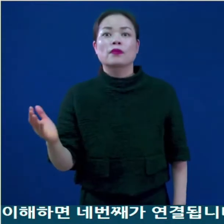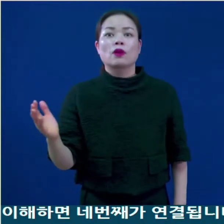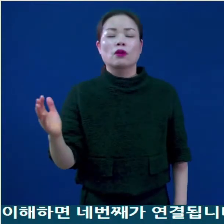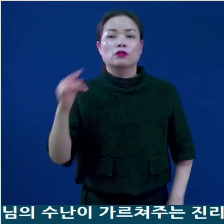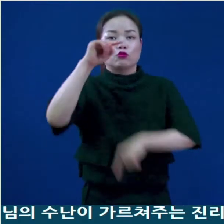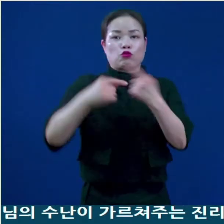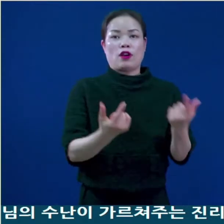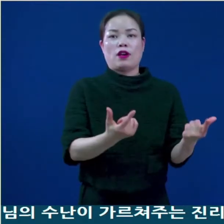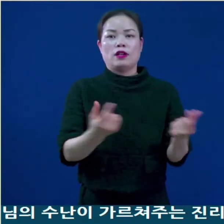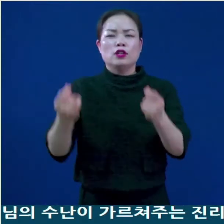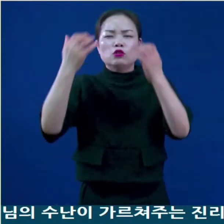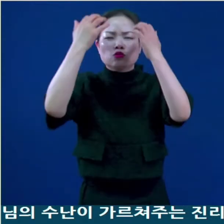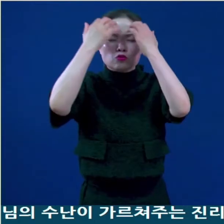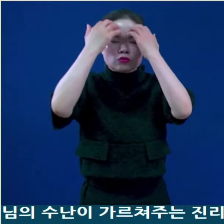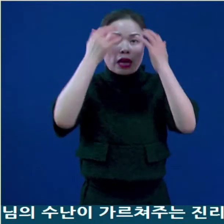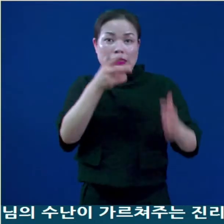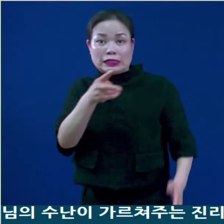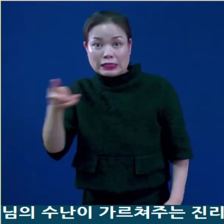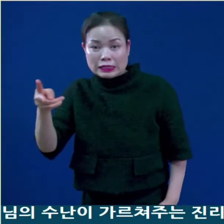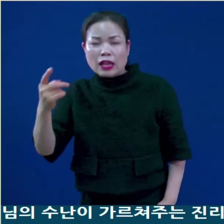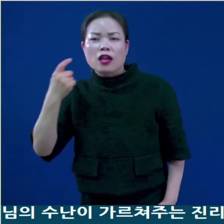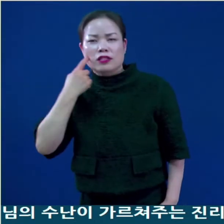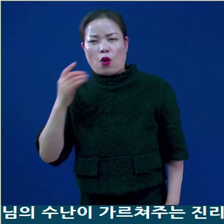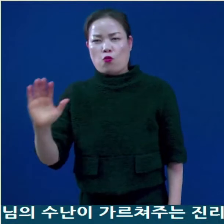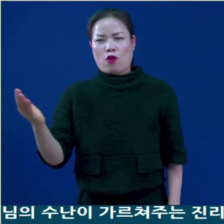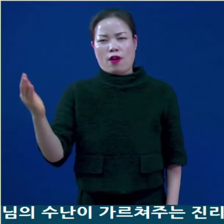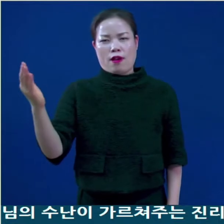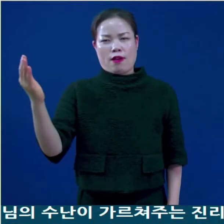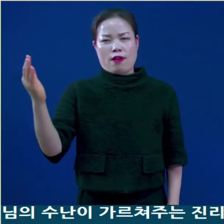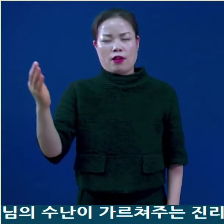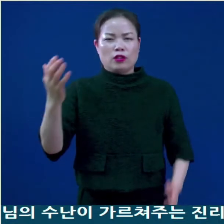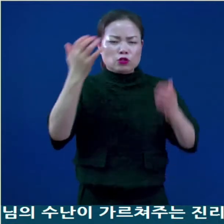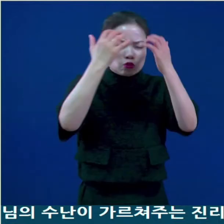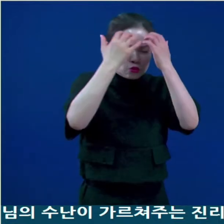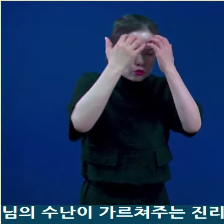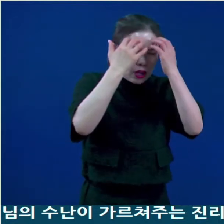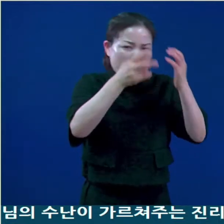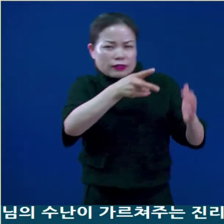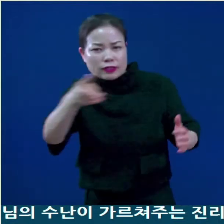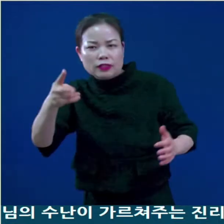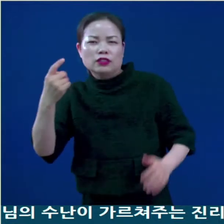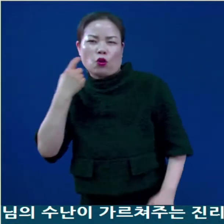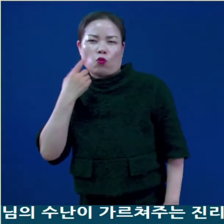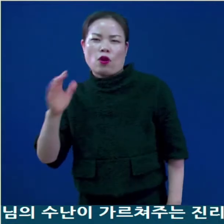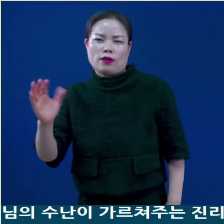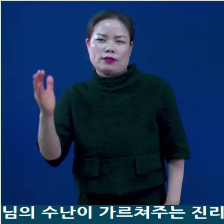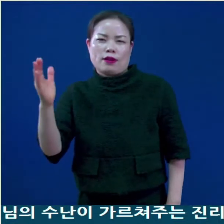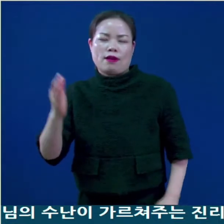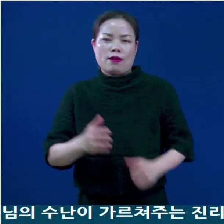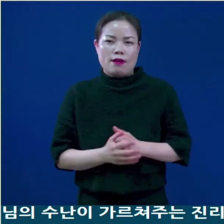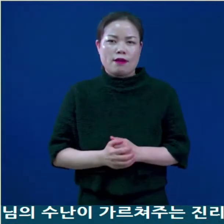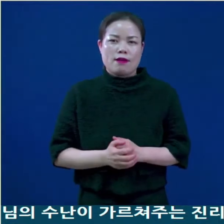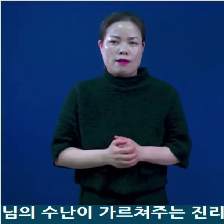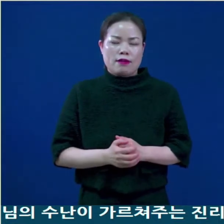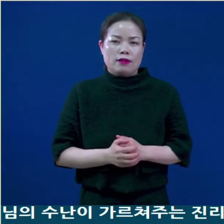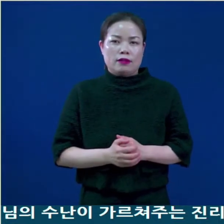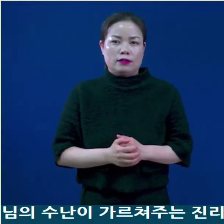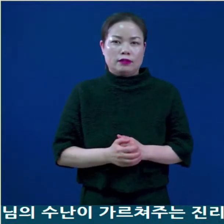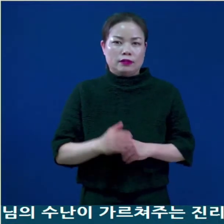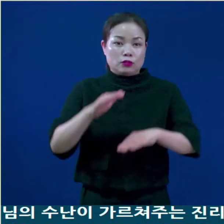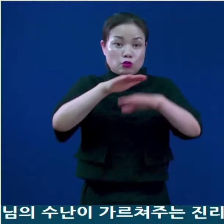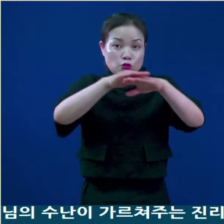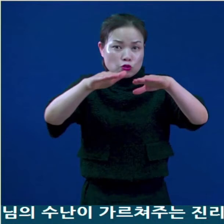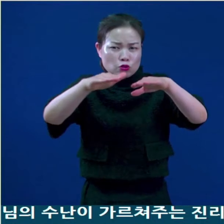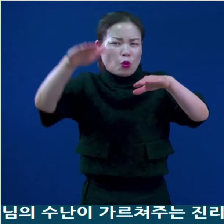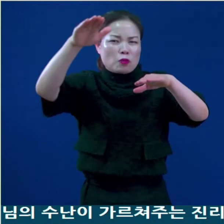따라 하십시다. 순환이 영광이다. 순환이 영광이다. 자, 수준 높은